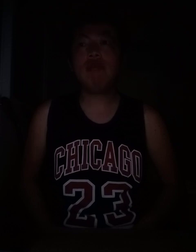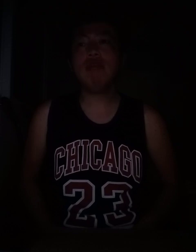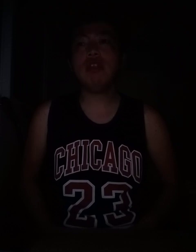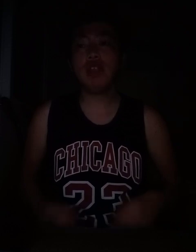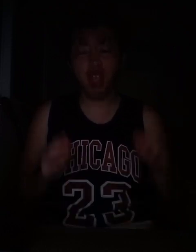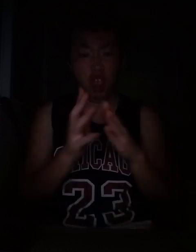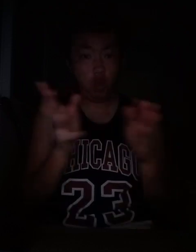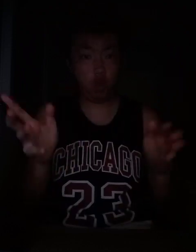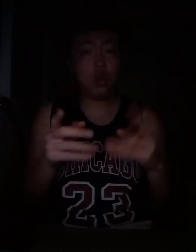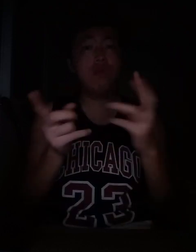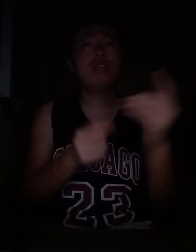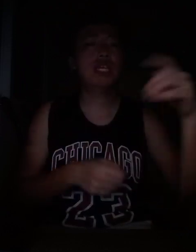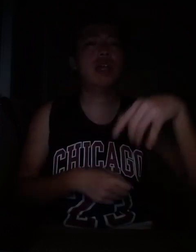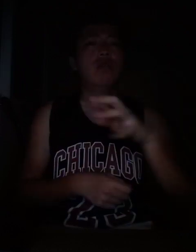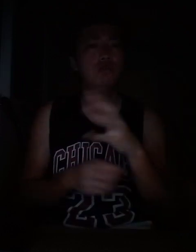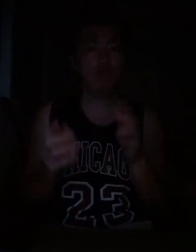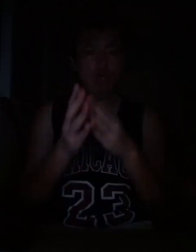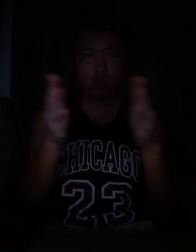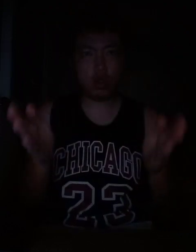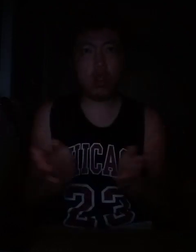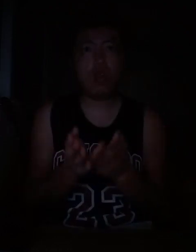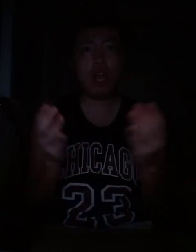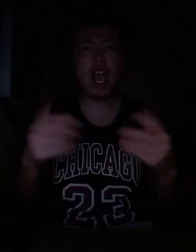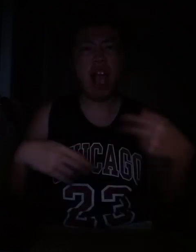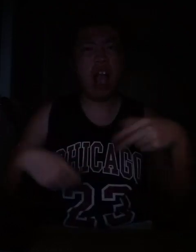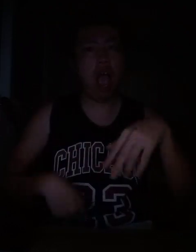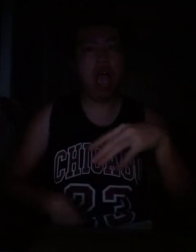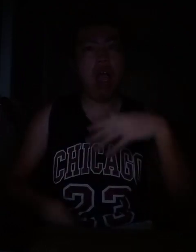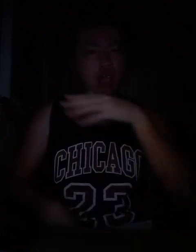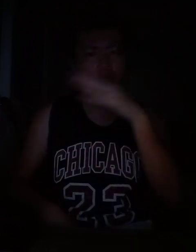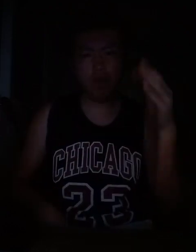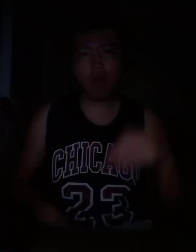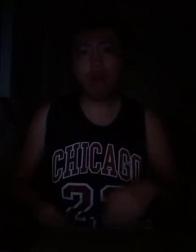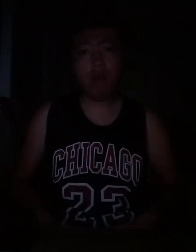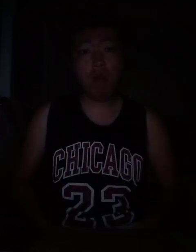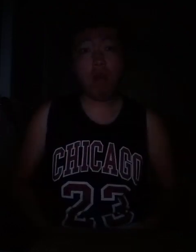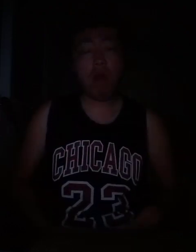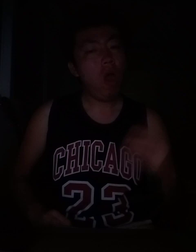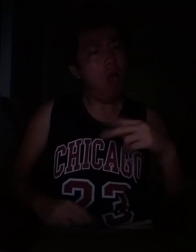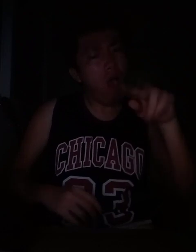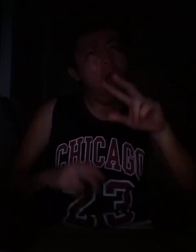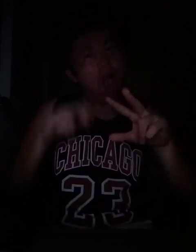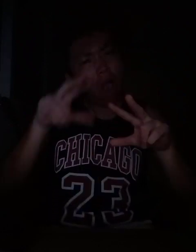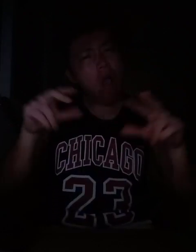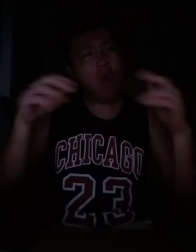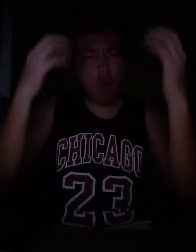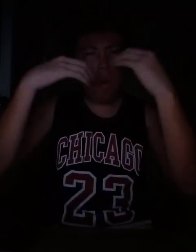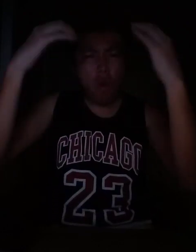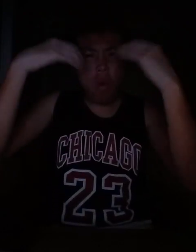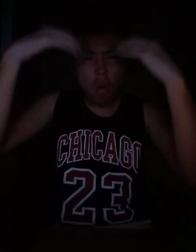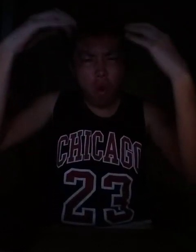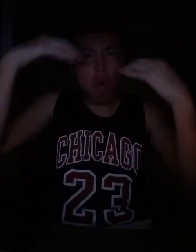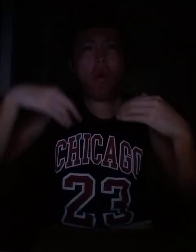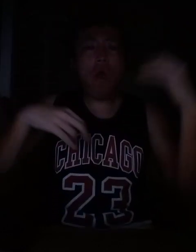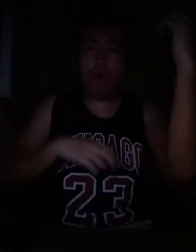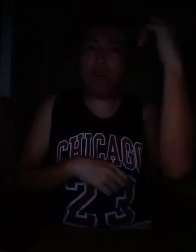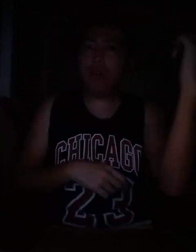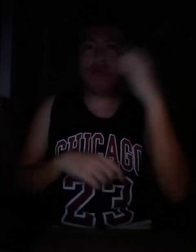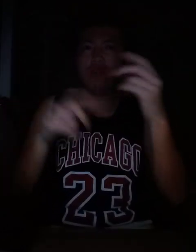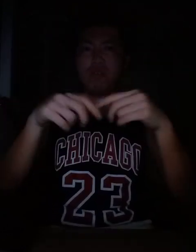상암 월드컵 경기장 내 무대 설치가 한창입니다. 섭씨 33도의 폭염에도 인부들이 철근을